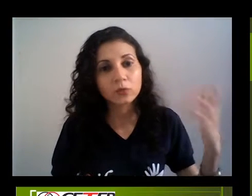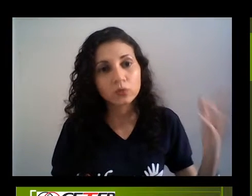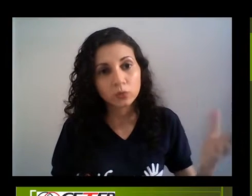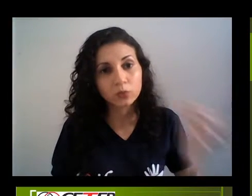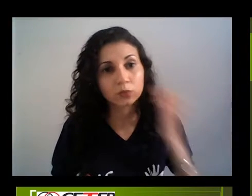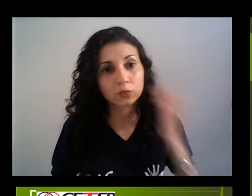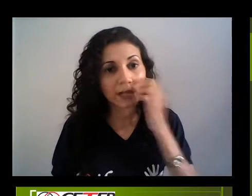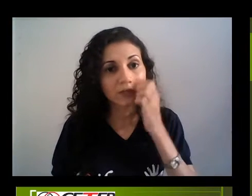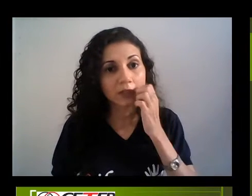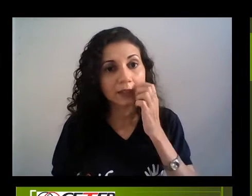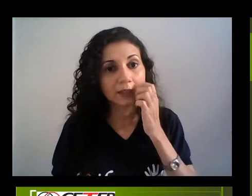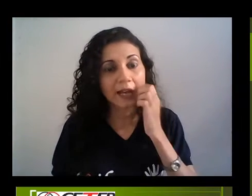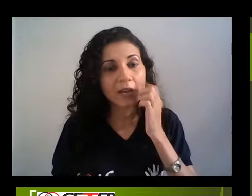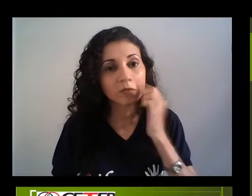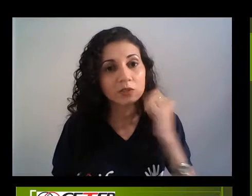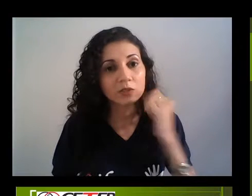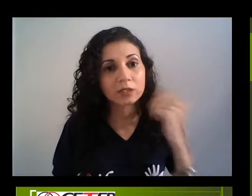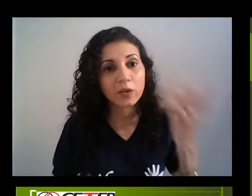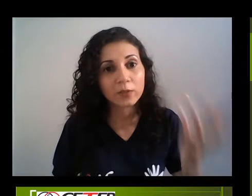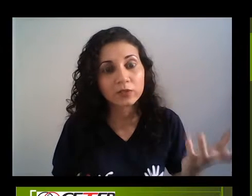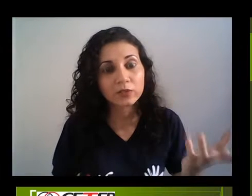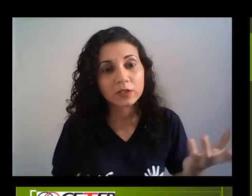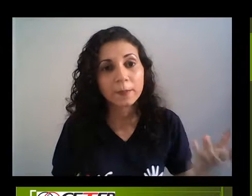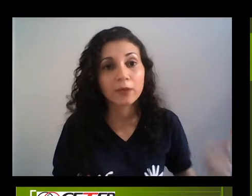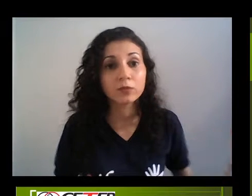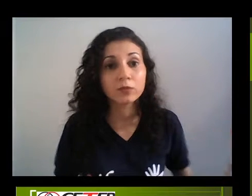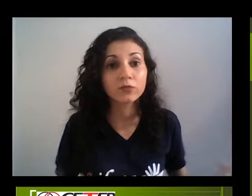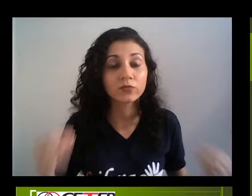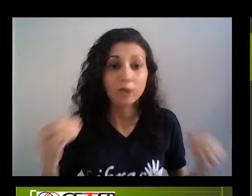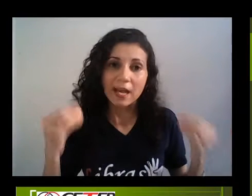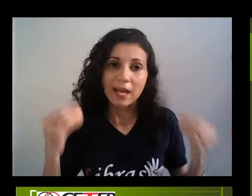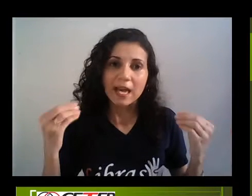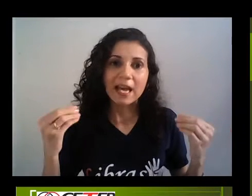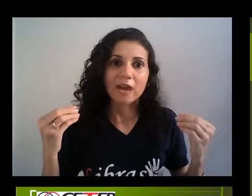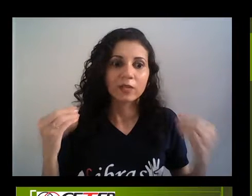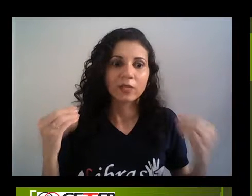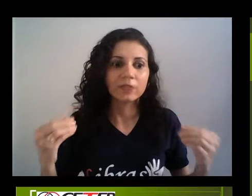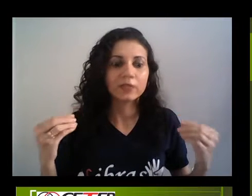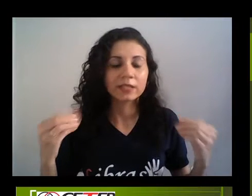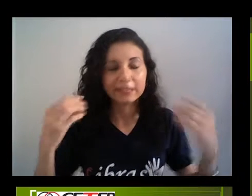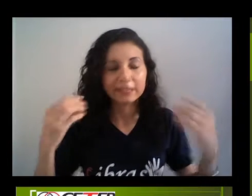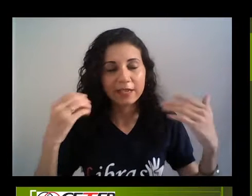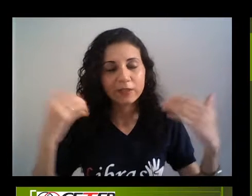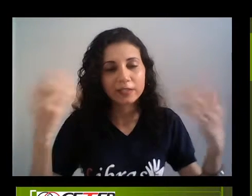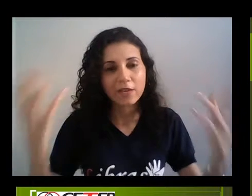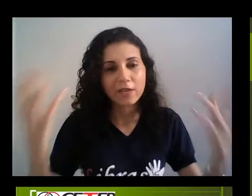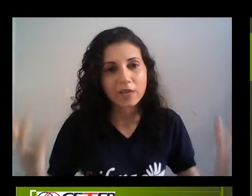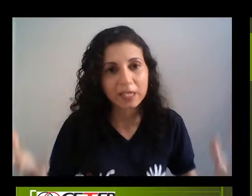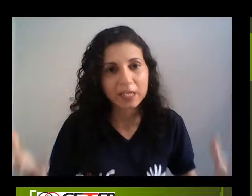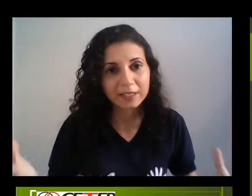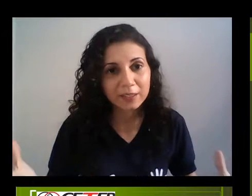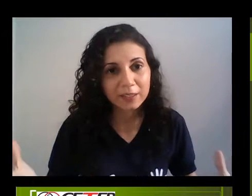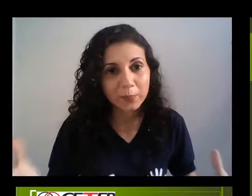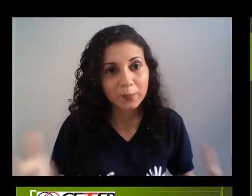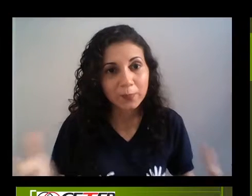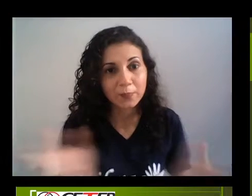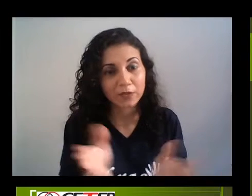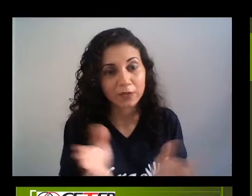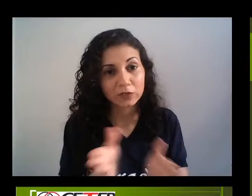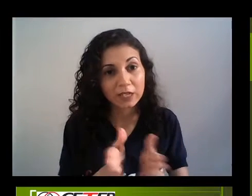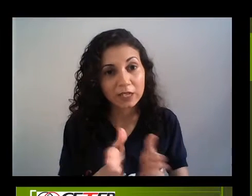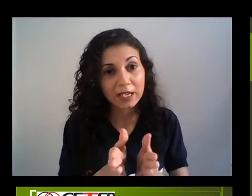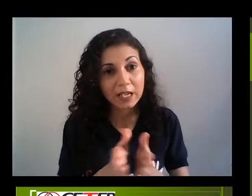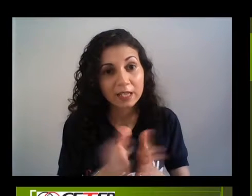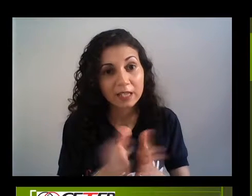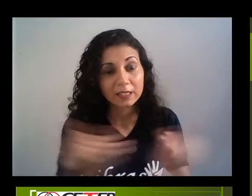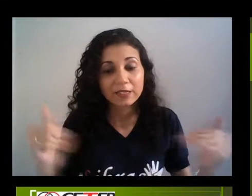o surdo, no caso, ele dá um sinal para você, para quando alguém quiser fazer referência para